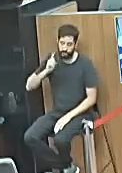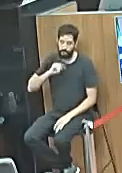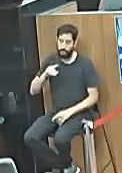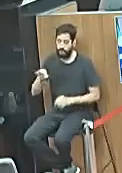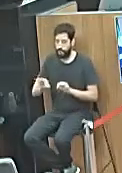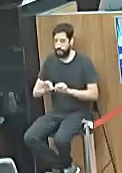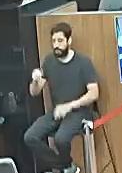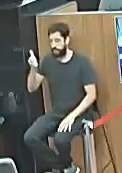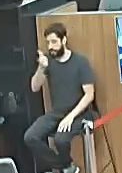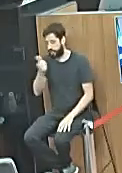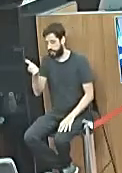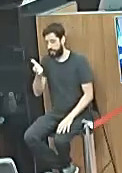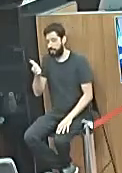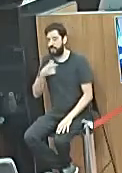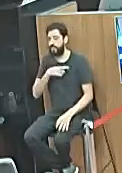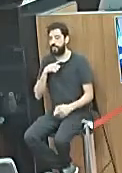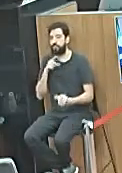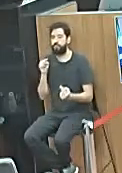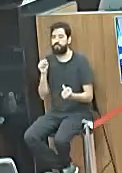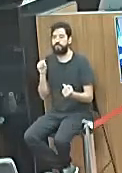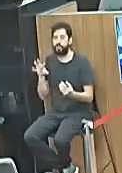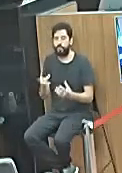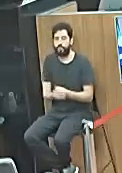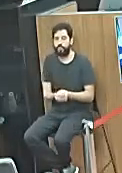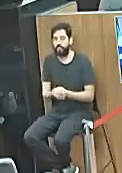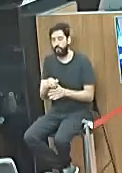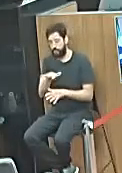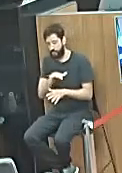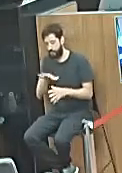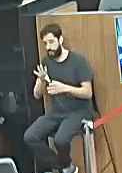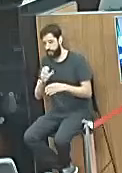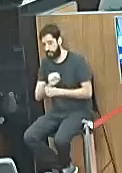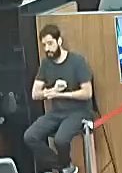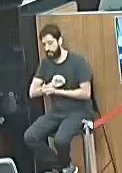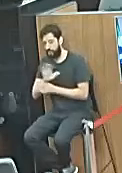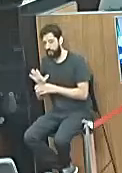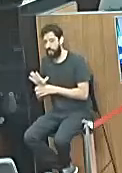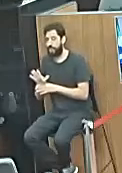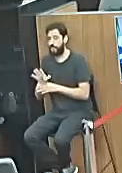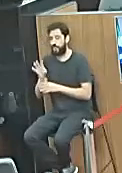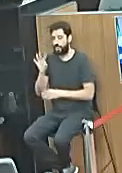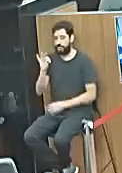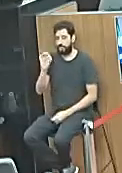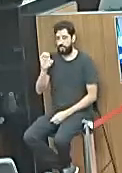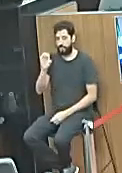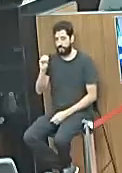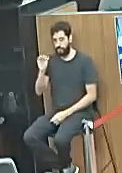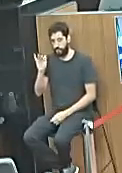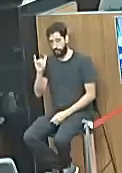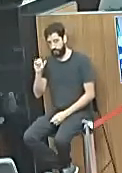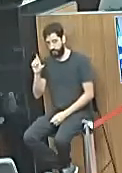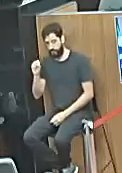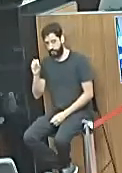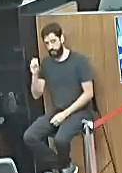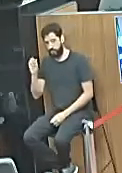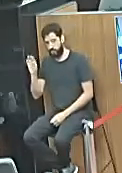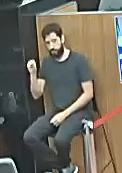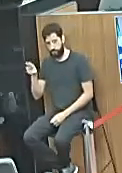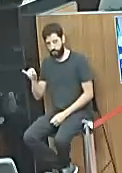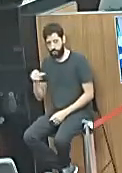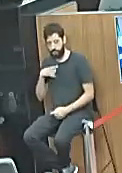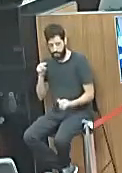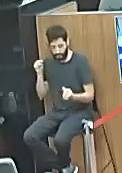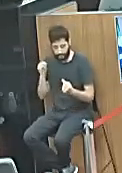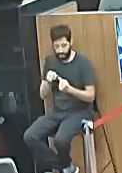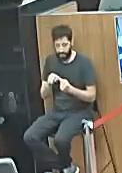66 convite inclui a sede onde tem mediado de montes claros teófilo otoni com a especificação de metas físicas